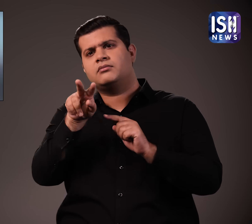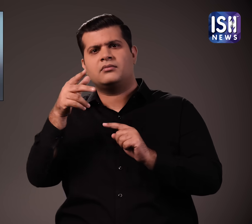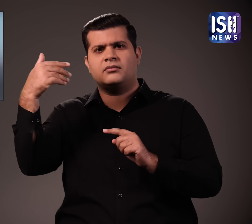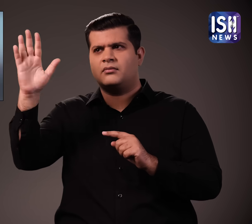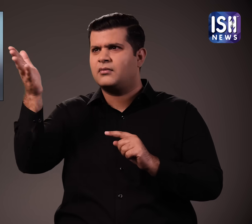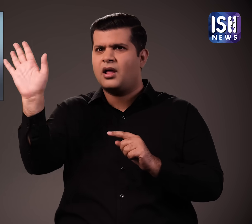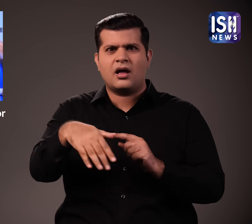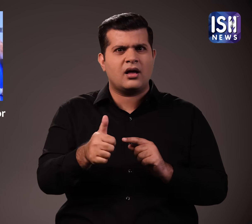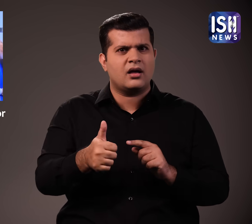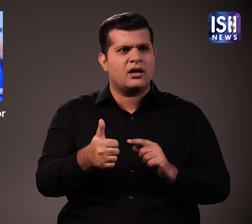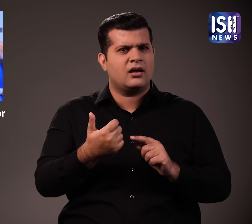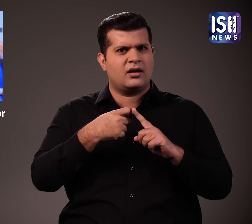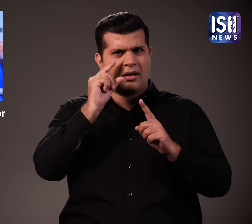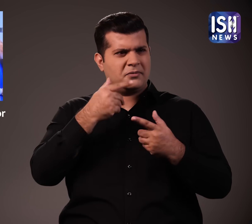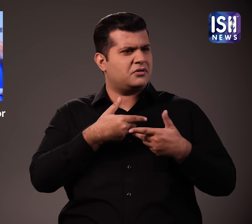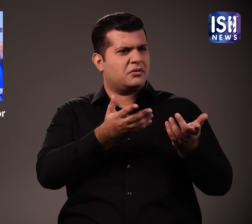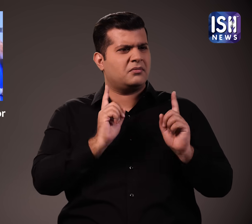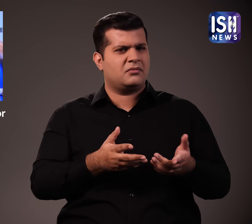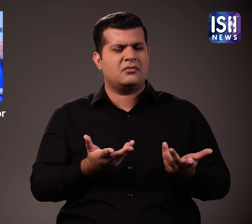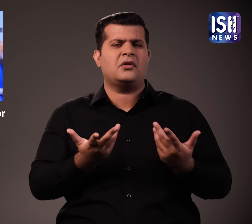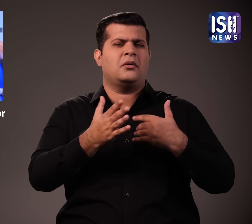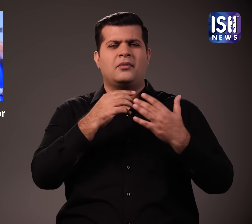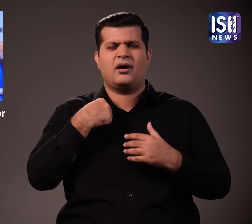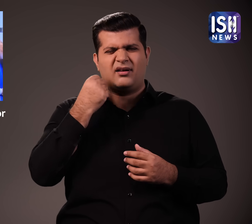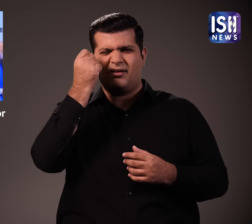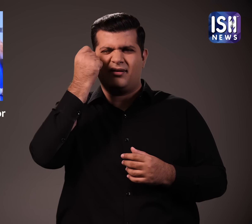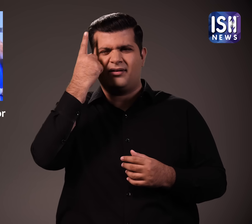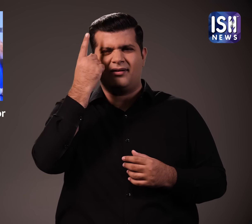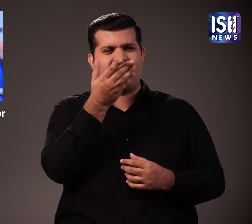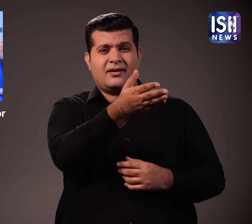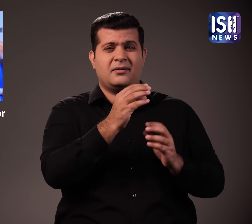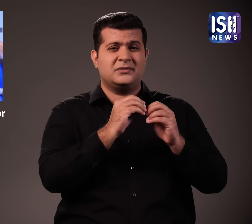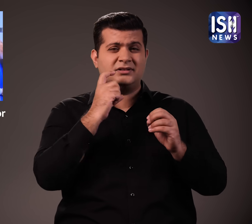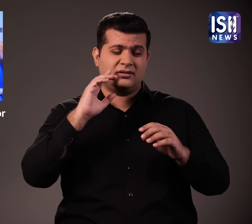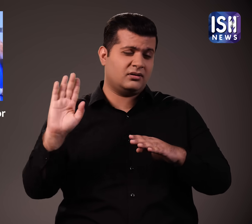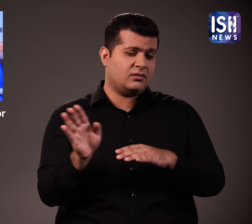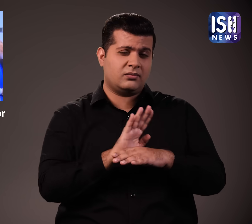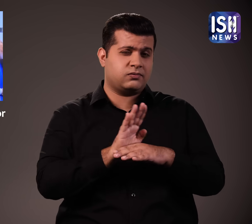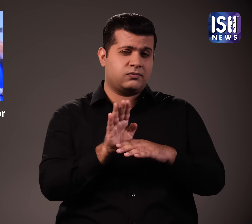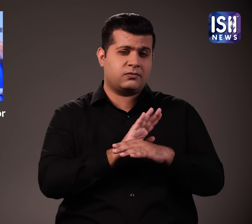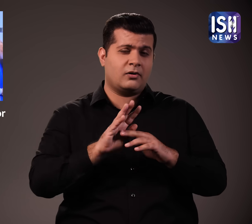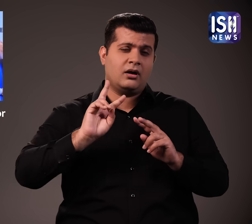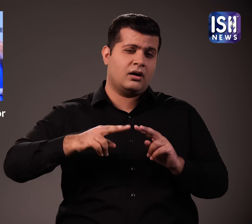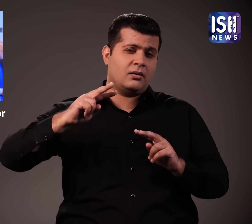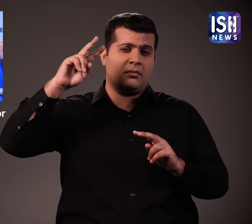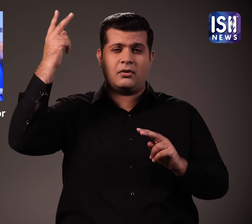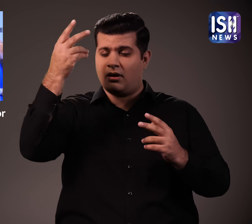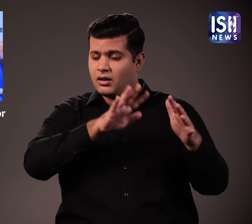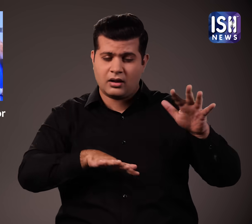स्थोनी भी मौझूद नहीं थे कपिल ने कहा मुझे आमंत्रिक नहीं किया गया मैं समझ सकता हूँ कि वो एक बड़ा आयोजन था और